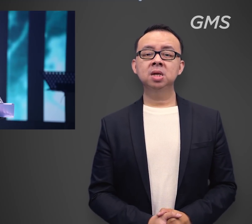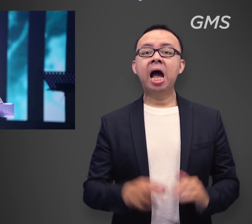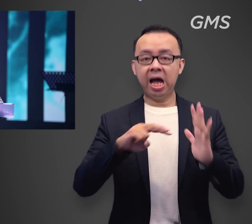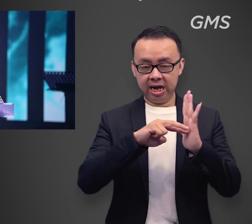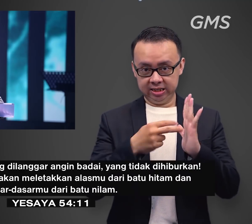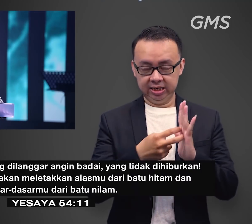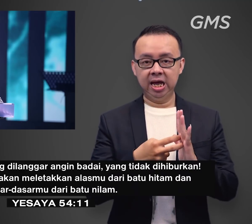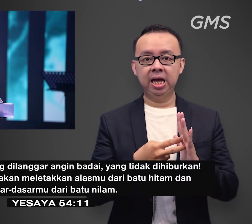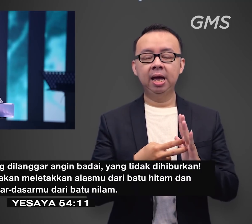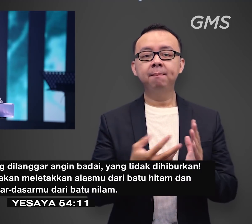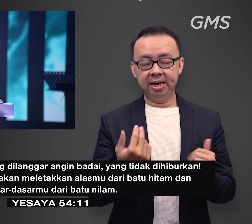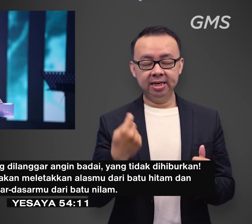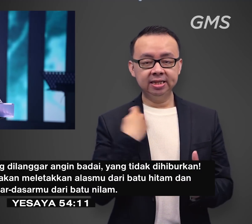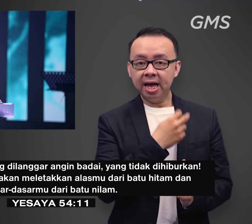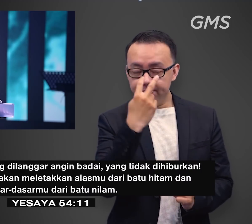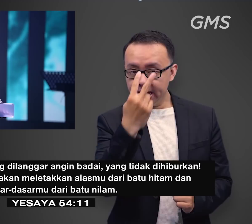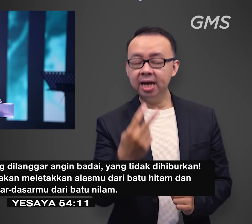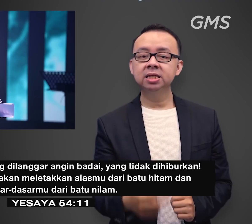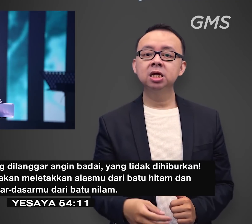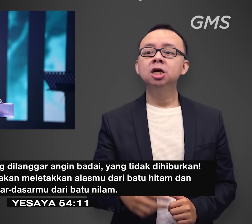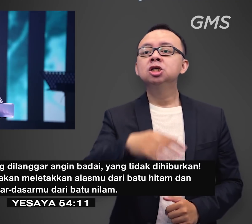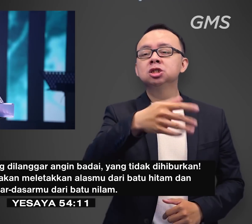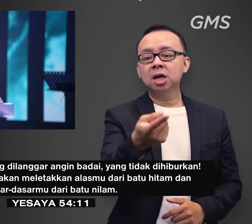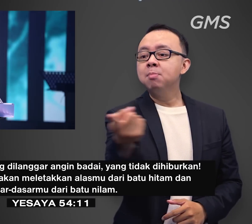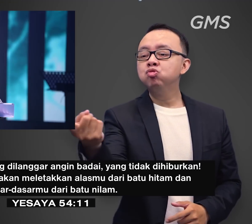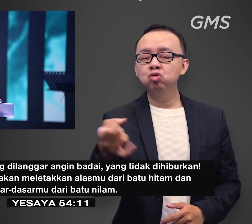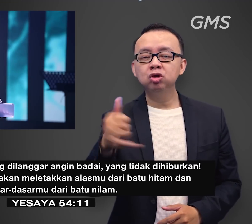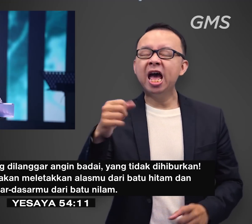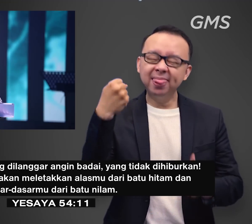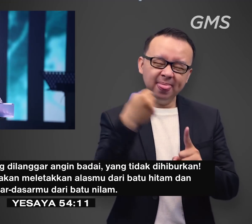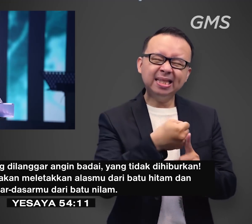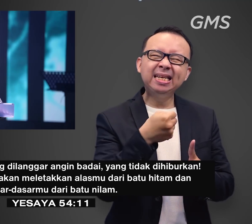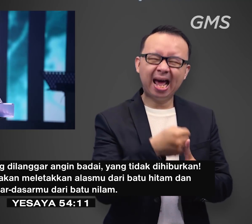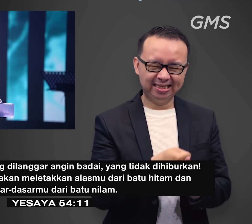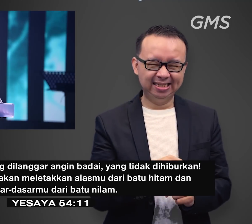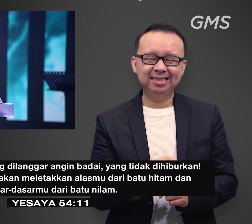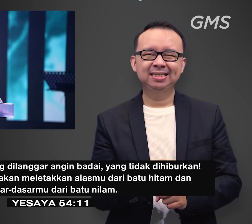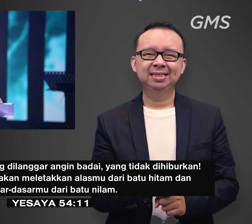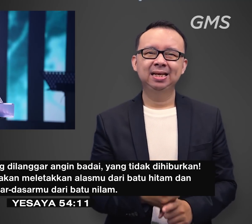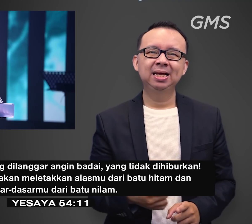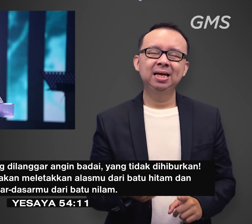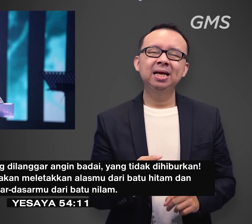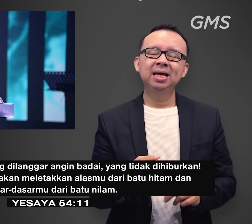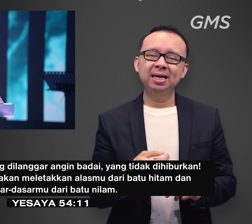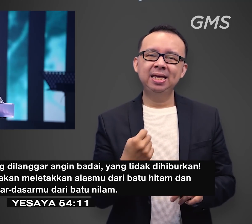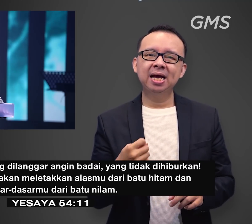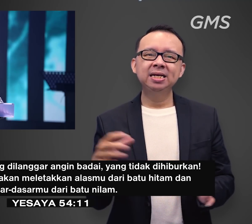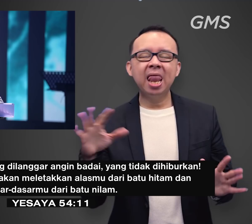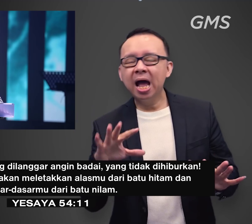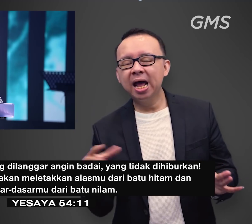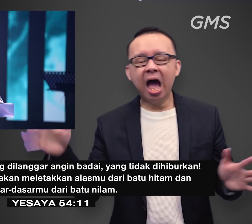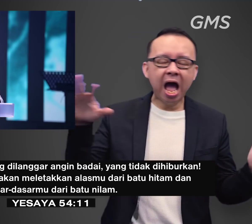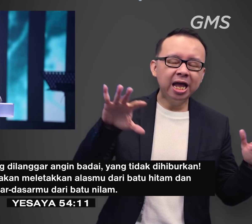ini, coba perhatikan. Hai kamu yang tertindas. Hai yang tertindas, yang dilanggar angin badai, yang